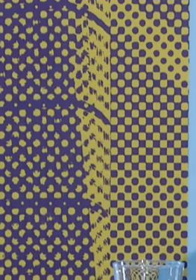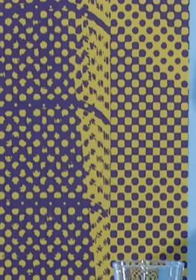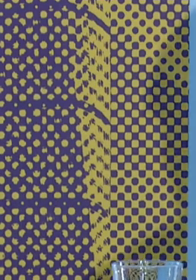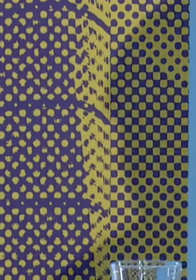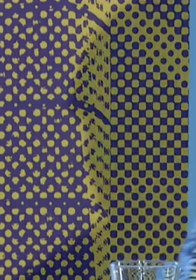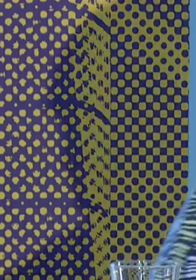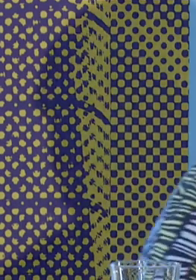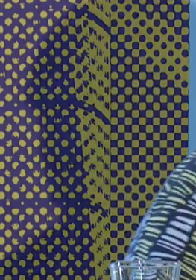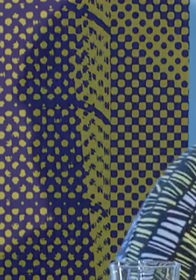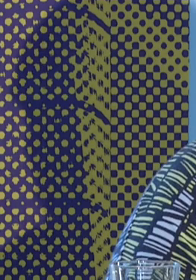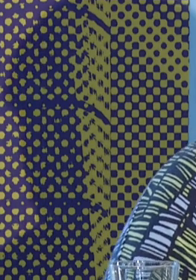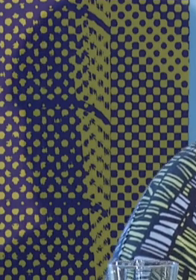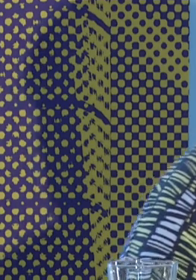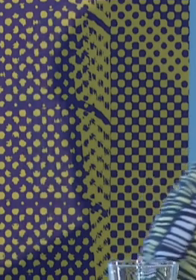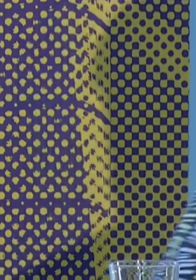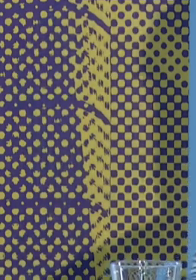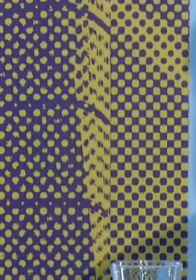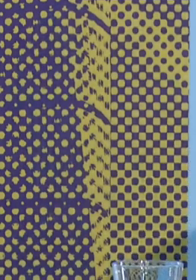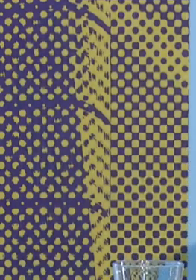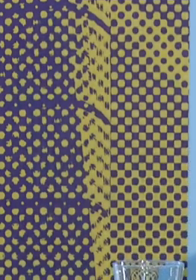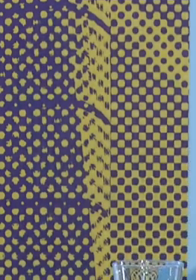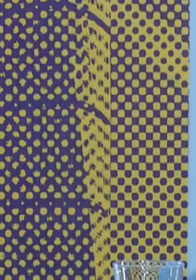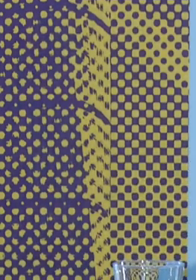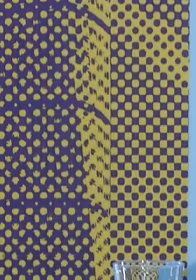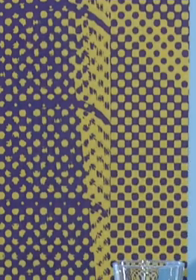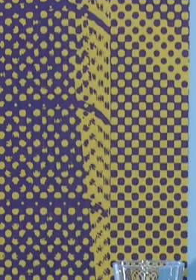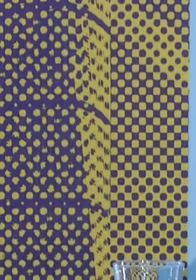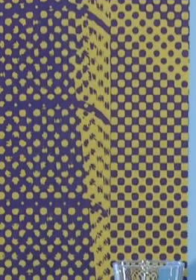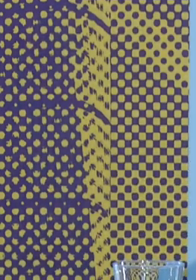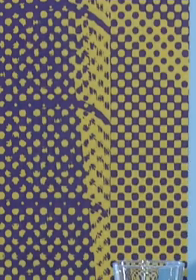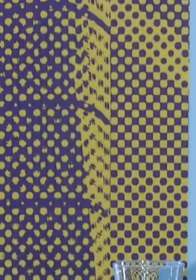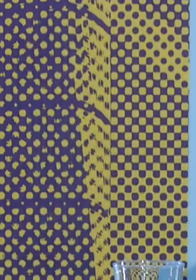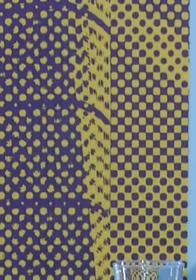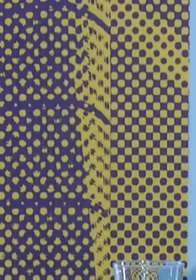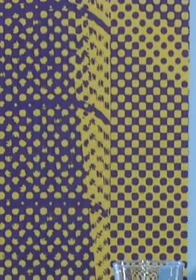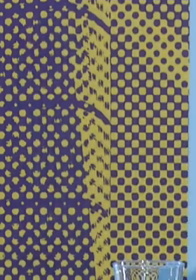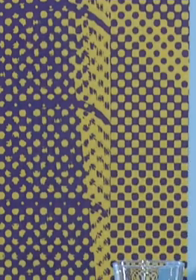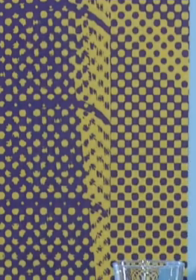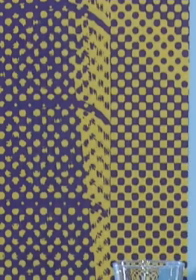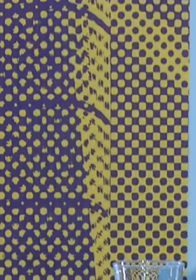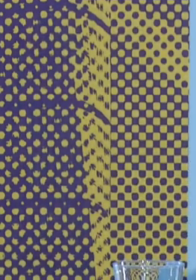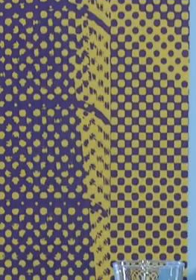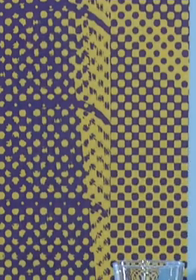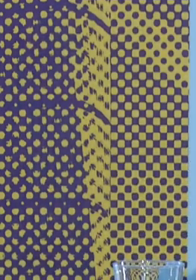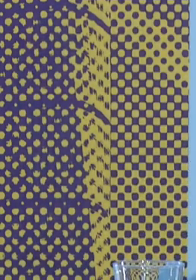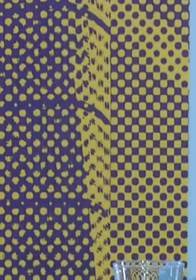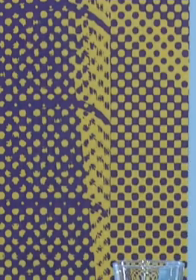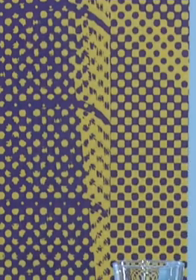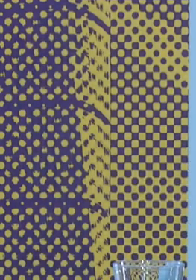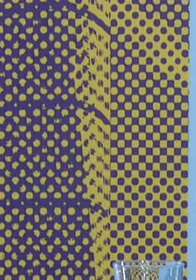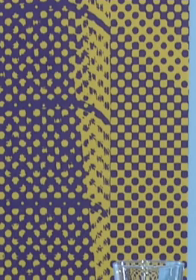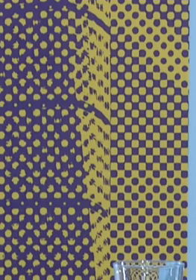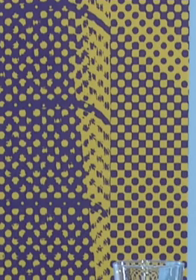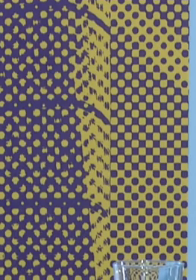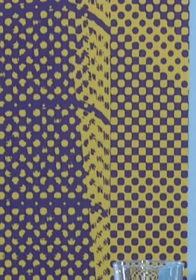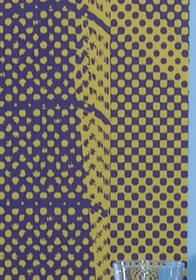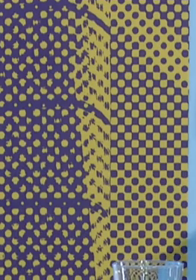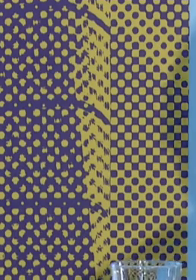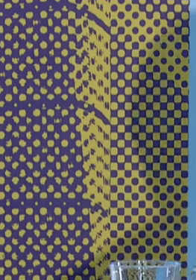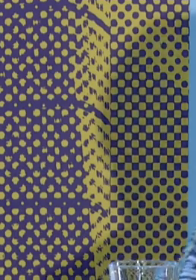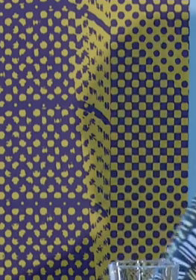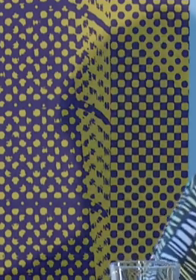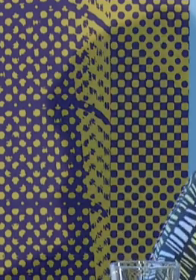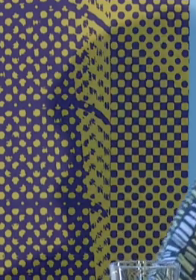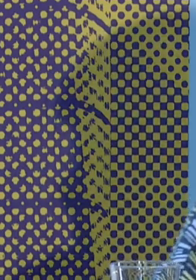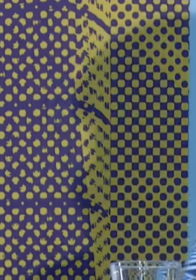jag är väldigt glad att Lunds kommun ordnar ett sånt här viktigt cykelseminarium här på Almedalen. Det gör faktiskt inte Uppsala. Jag skäms lite över det. Det